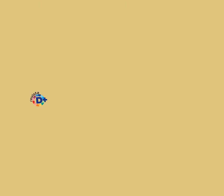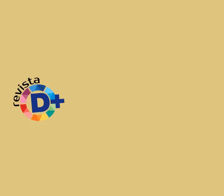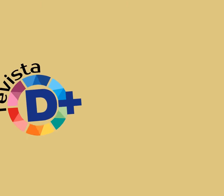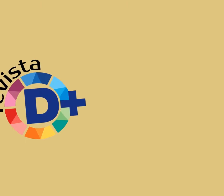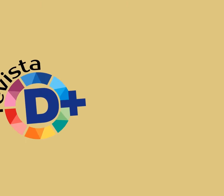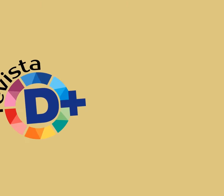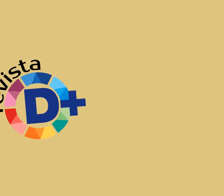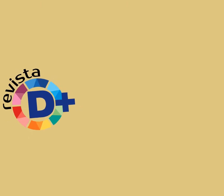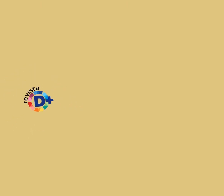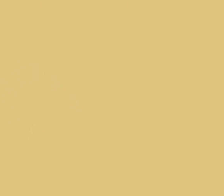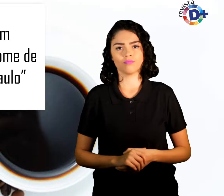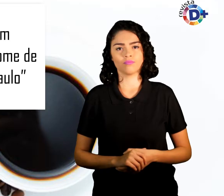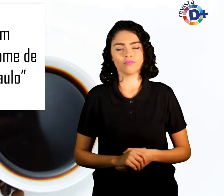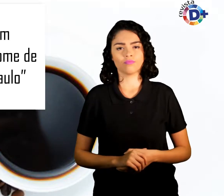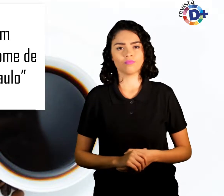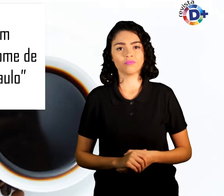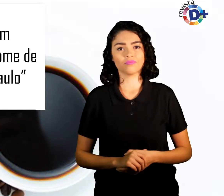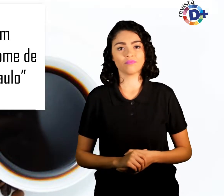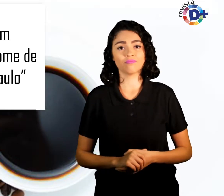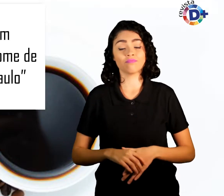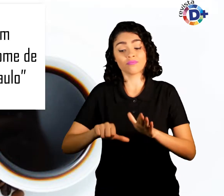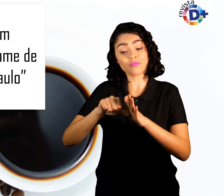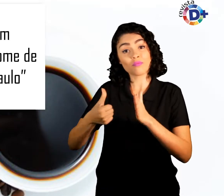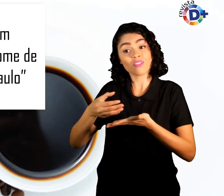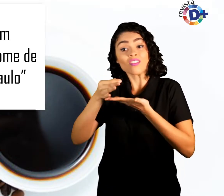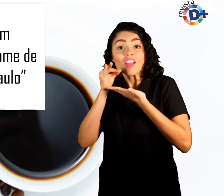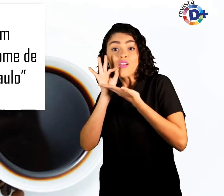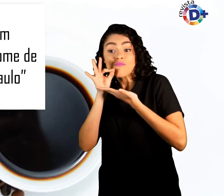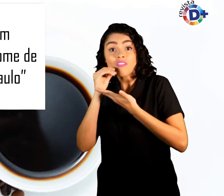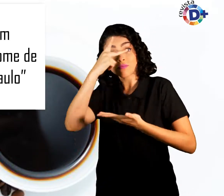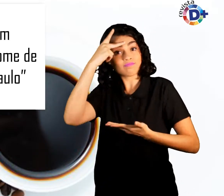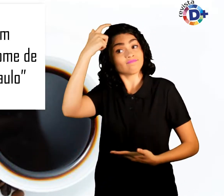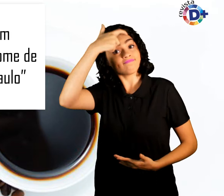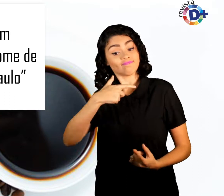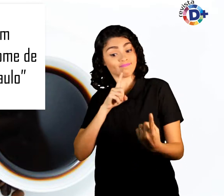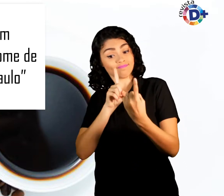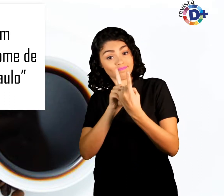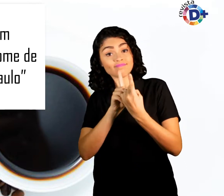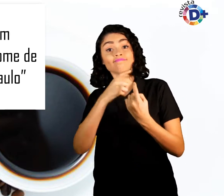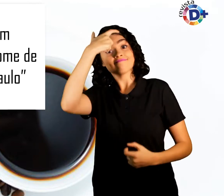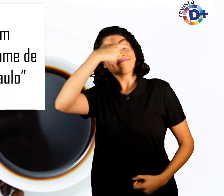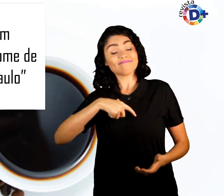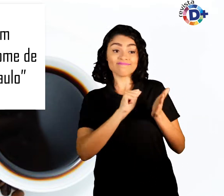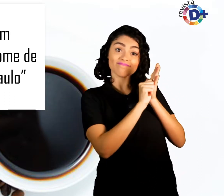o primeiro café com atendentes com cintra medida 1 chega a são paulo